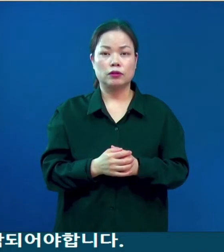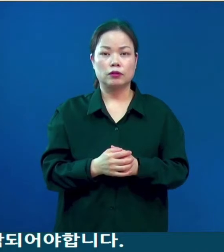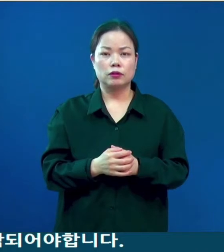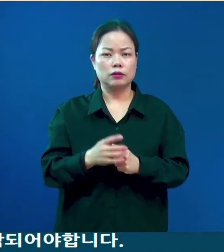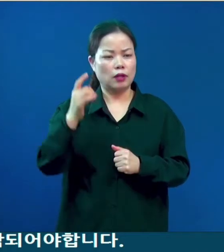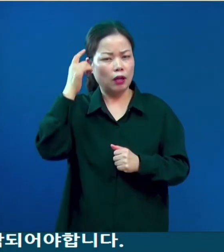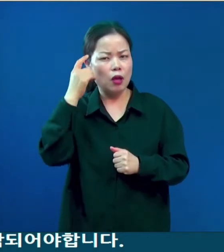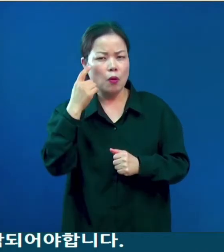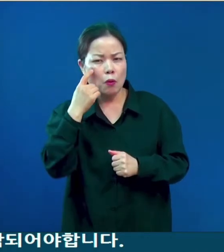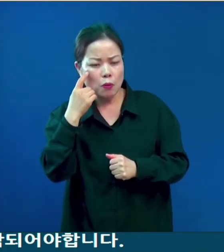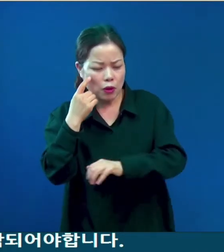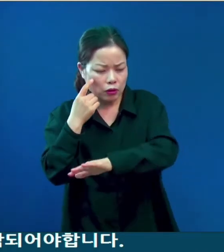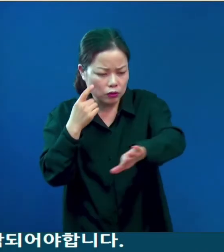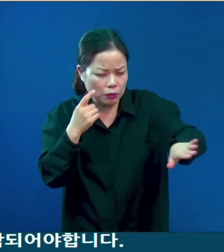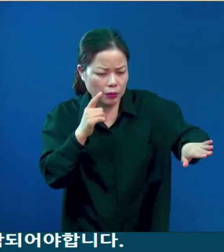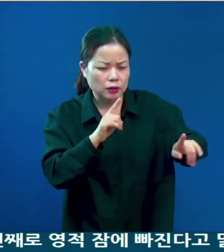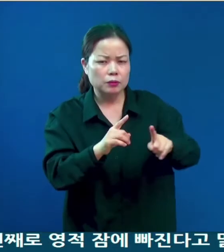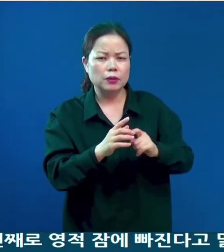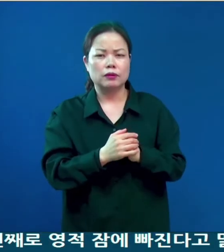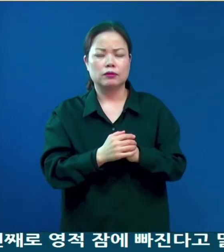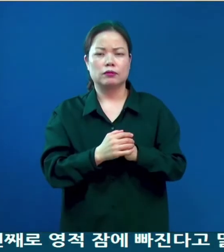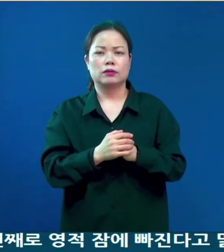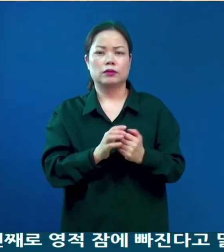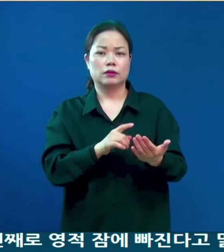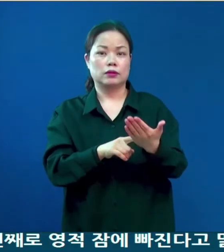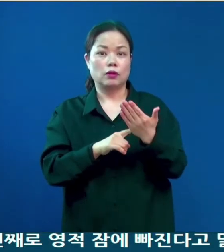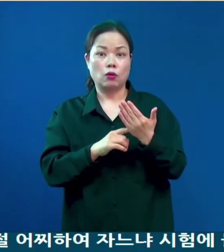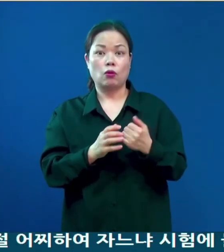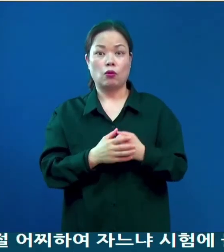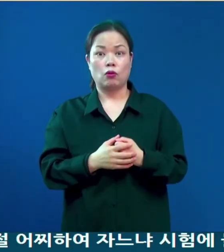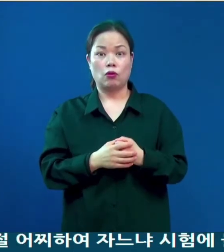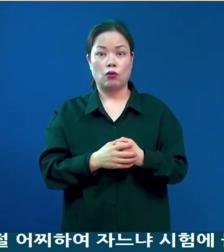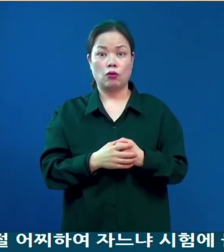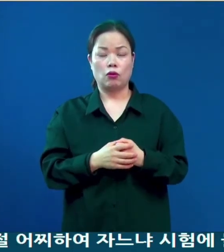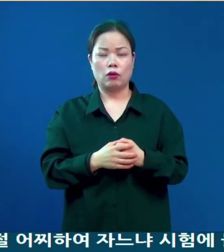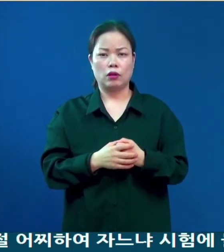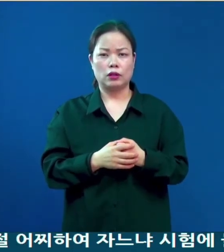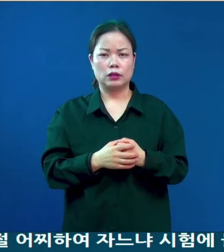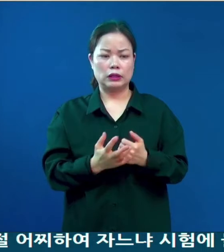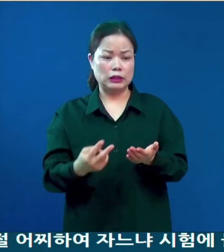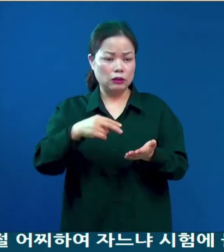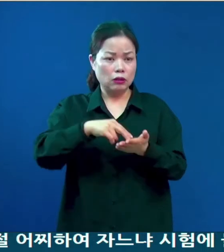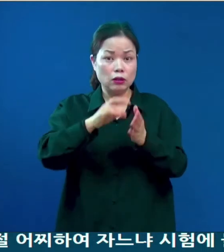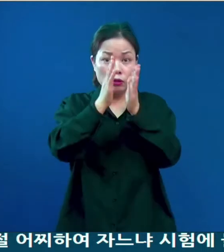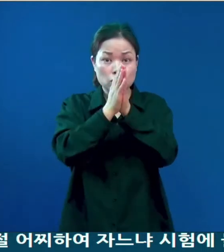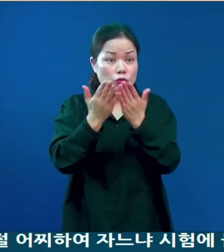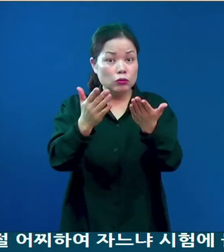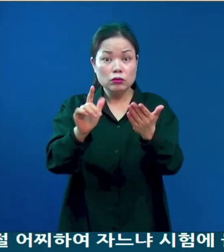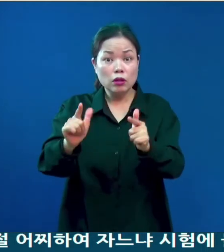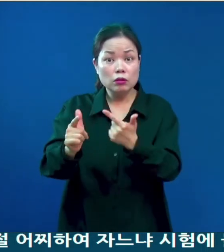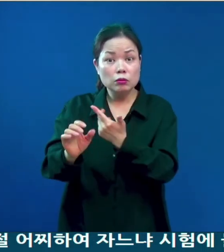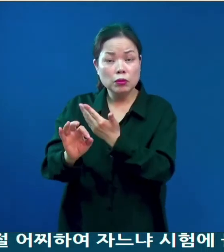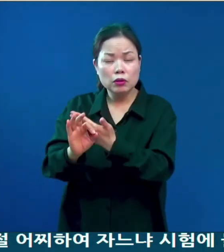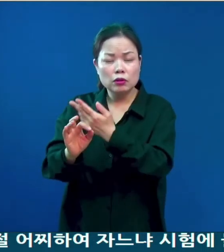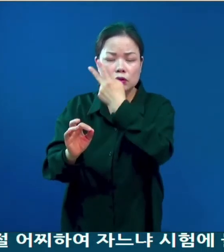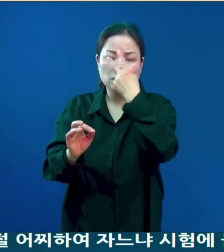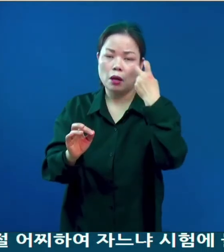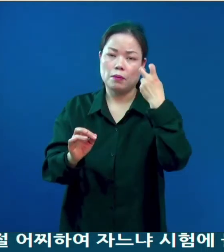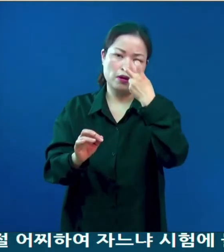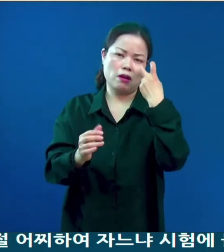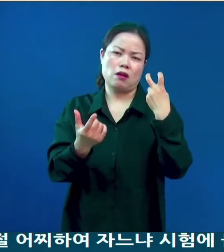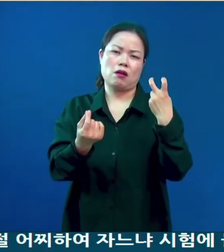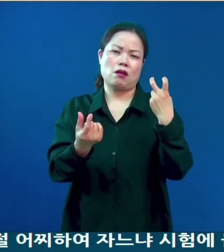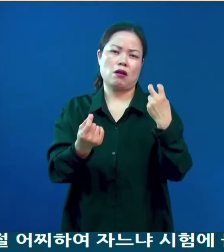뒤집어서 보면은 여러분 이 말씀도 딱 나오죠. 일어나 기도하지 않으면 잠을 잔다는